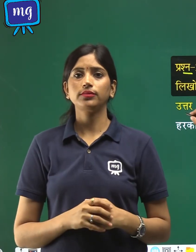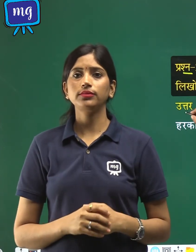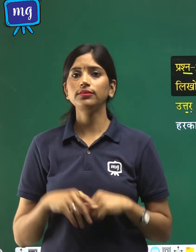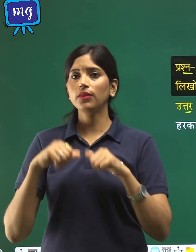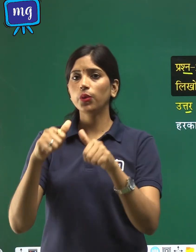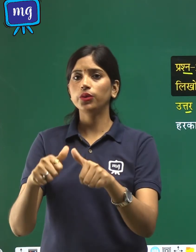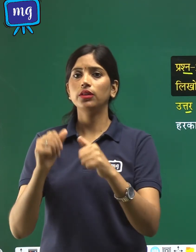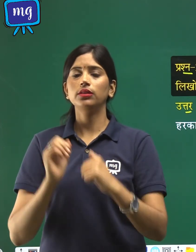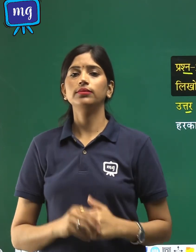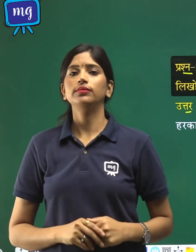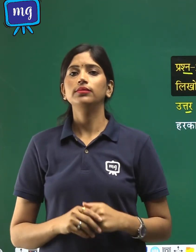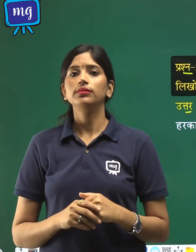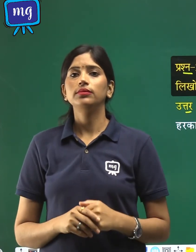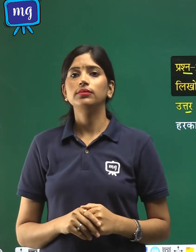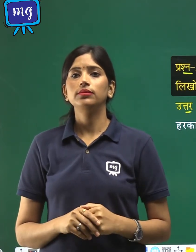उत्तर: